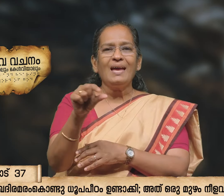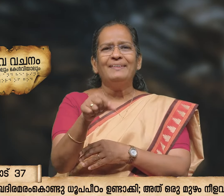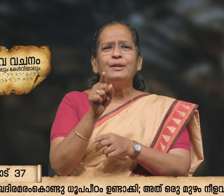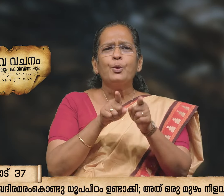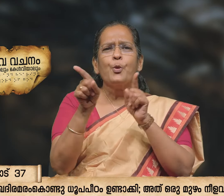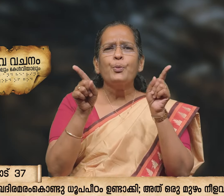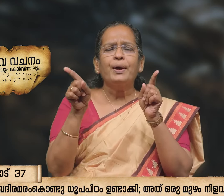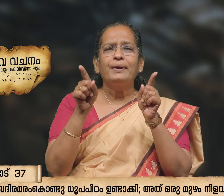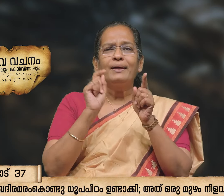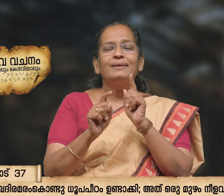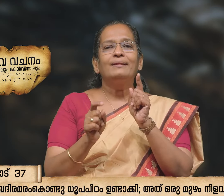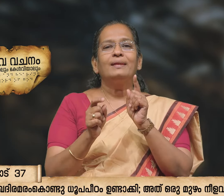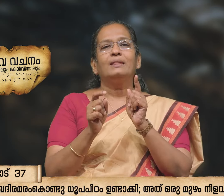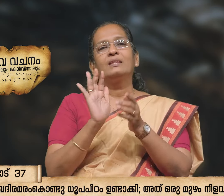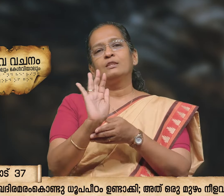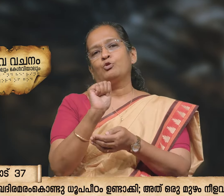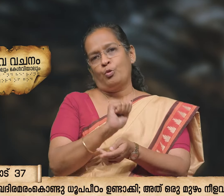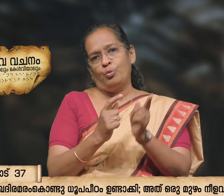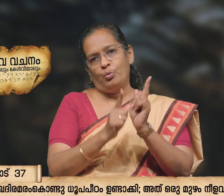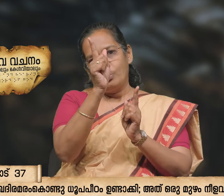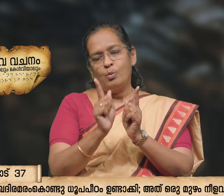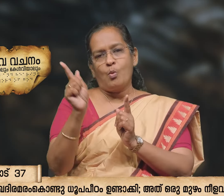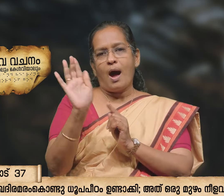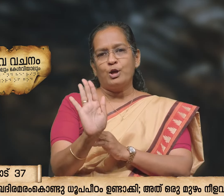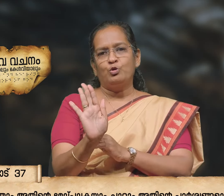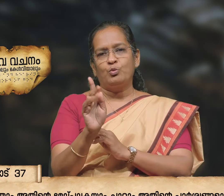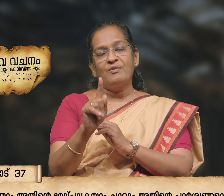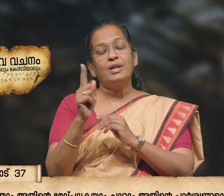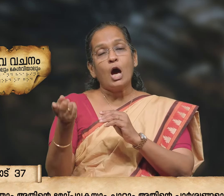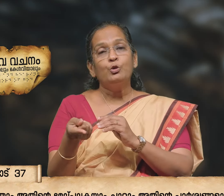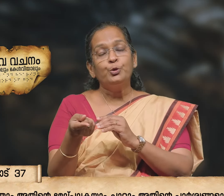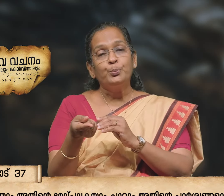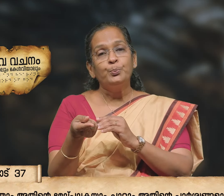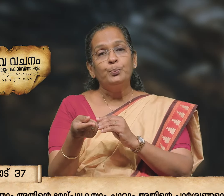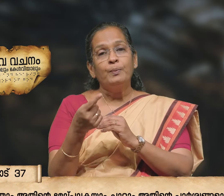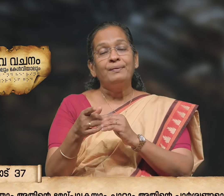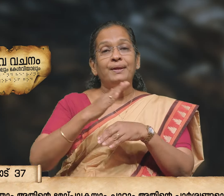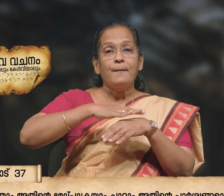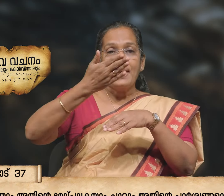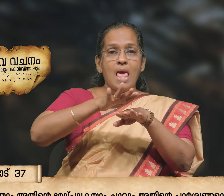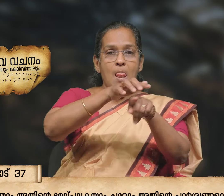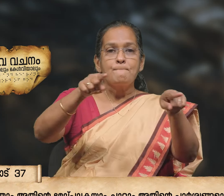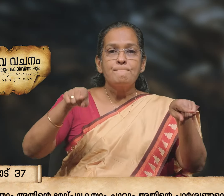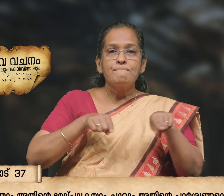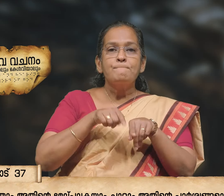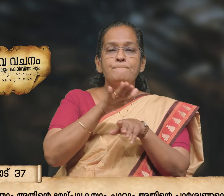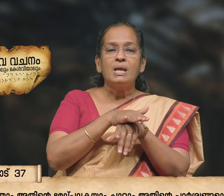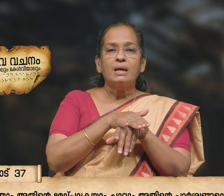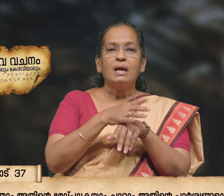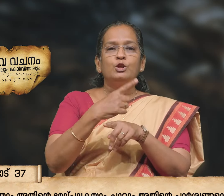കൊമ്പുകൾ അതിൽ നിന്ന് തന്നെ ആയിരുന്നു. അവൻ അതും അതിൻ്റെ മേൽപ്പലകയും ചുറ്റും